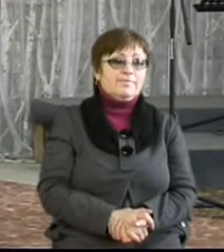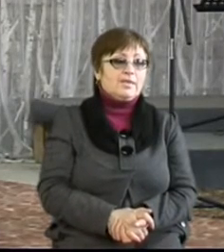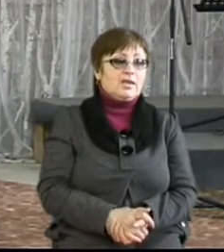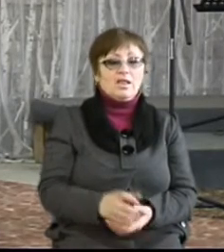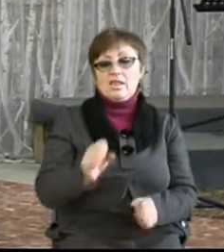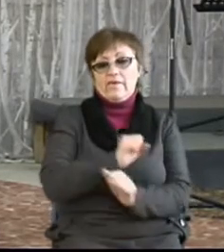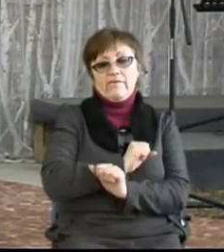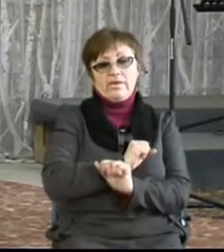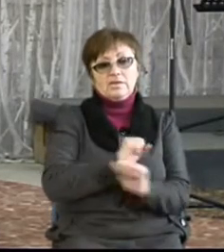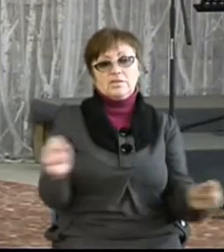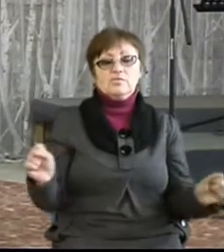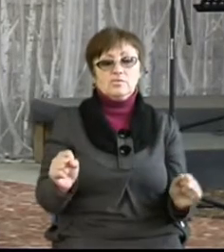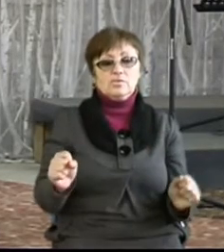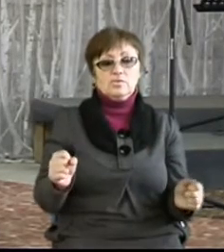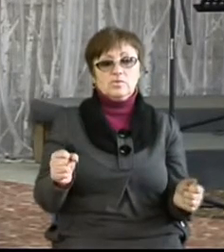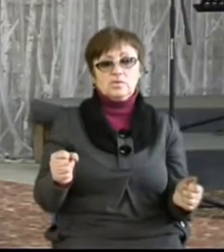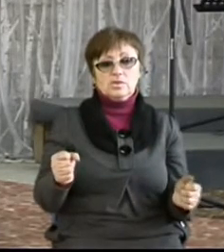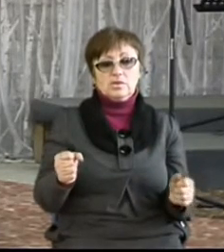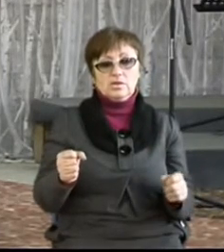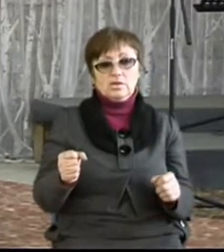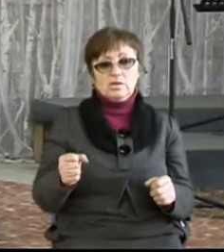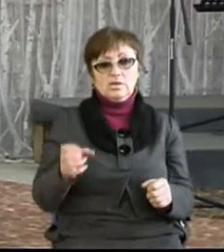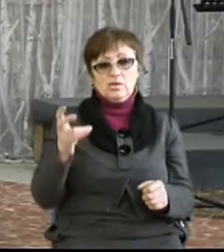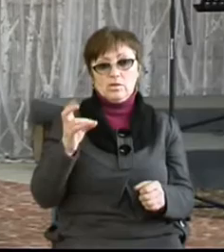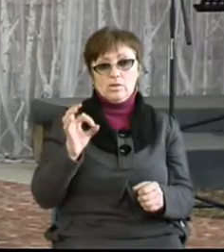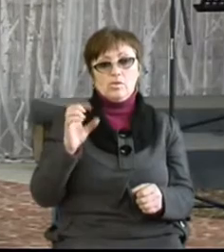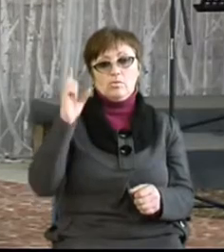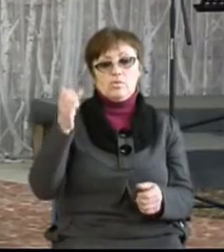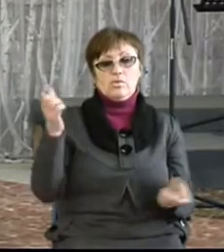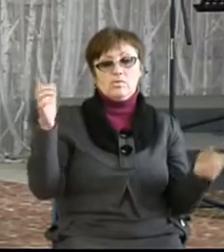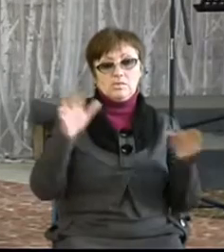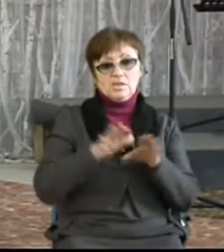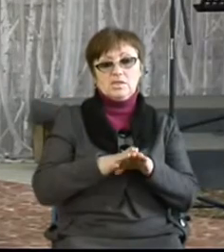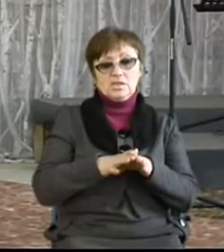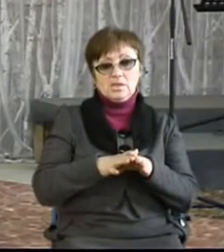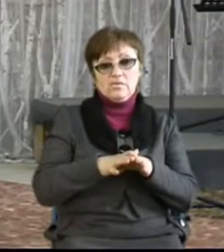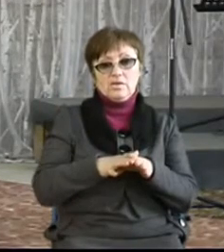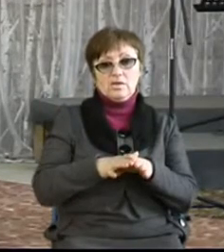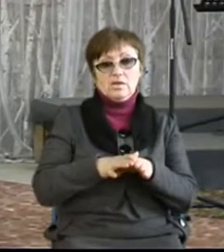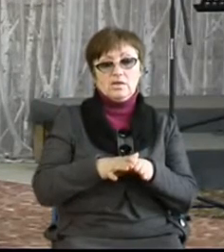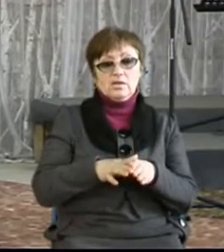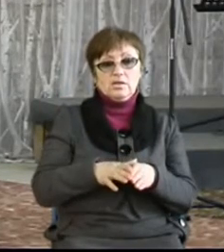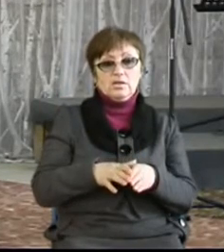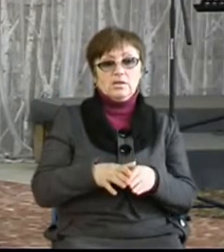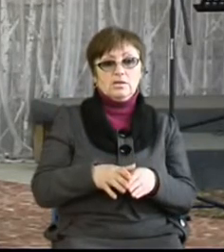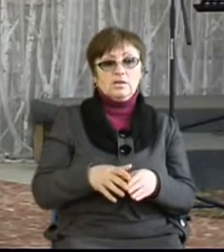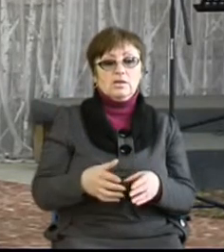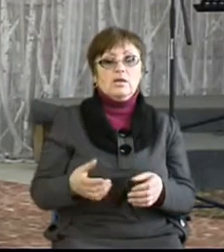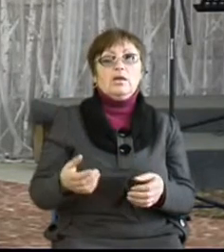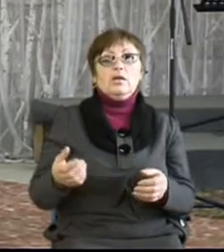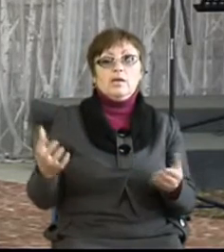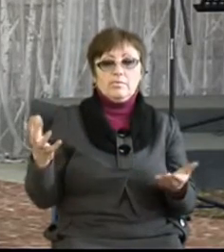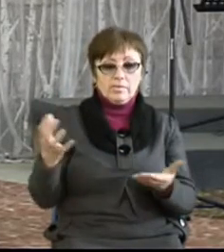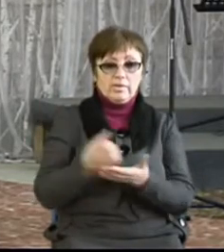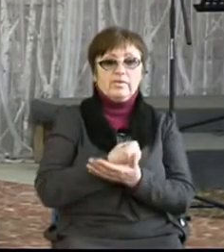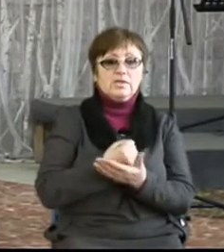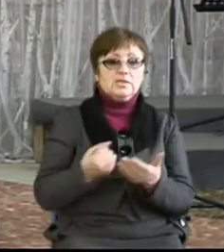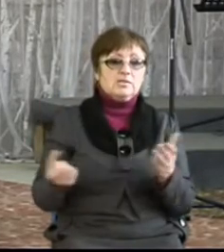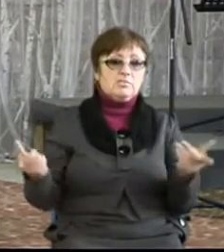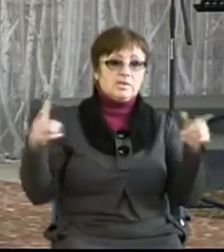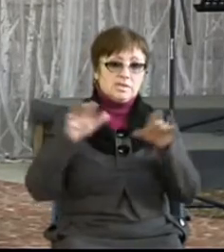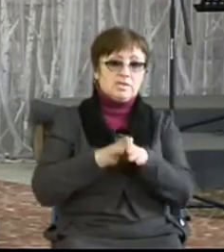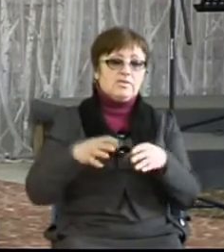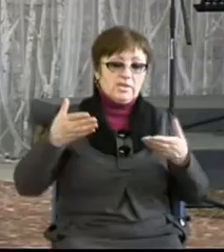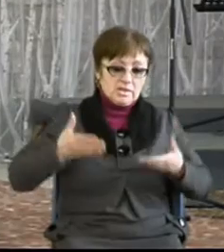что невозможно фактически, но Бог благословляет, и происходит благословение в их семью, и